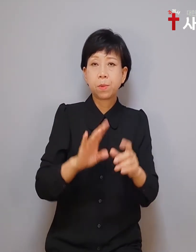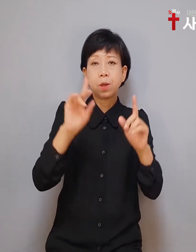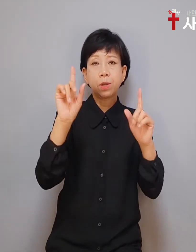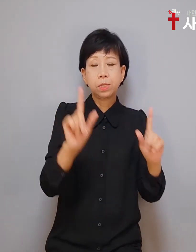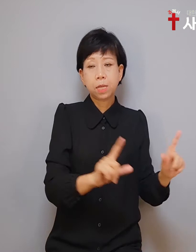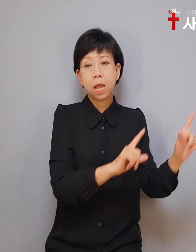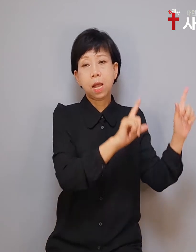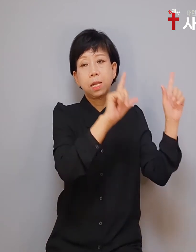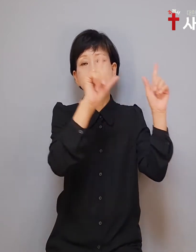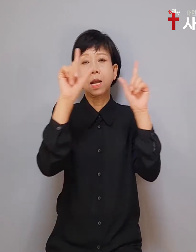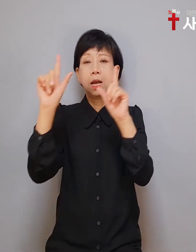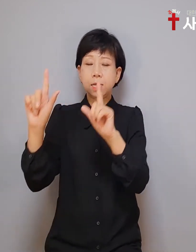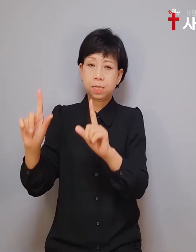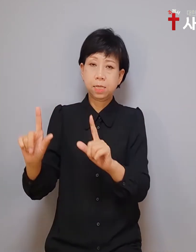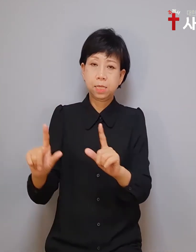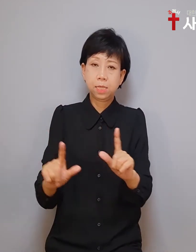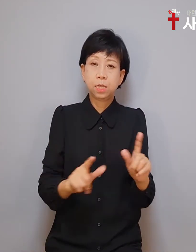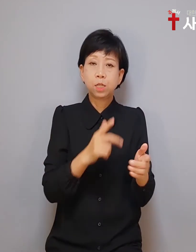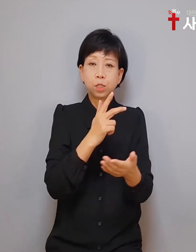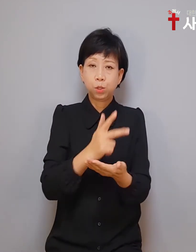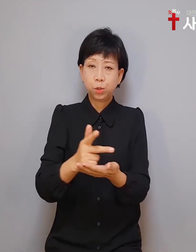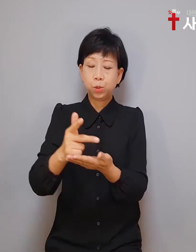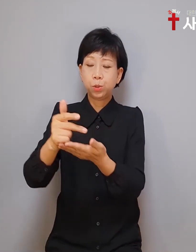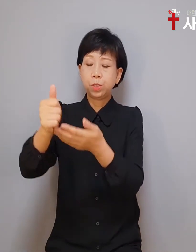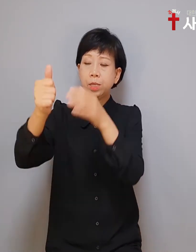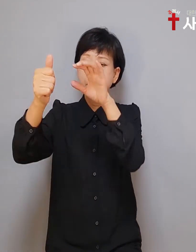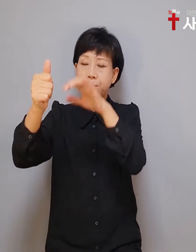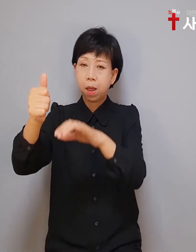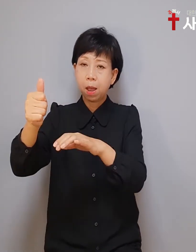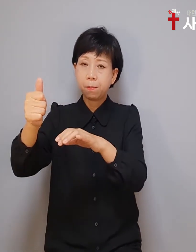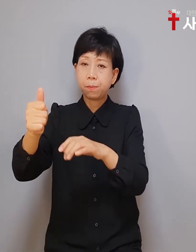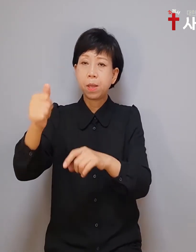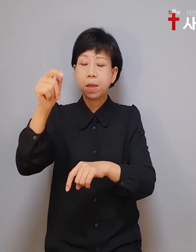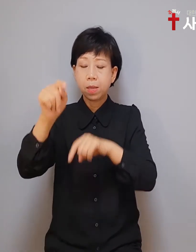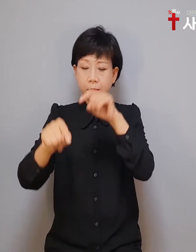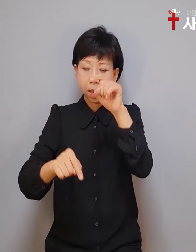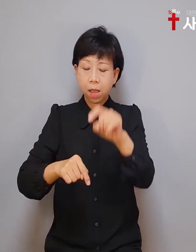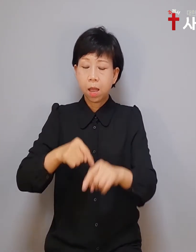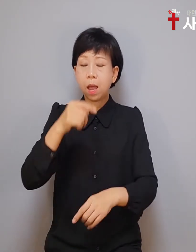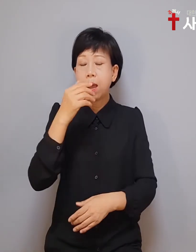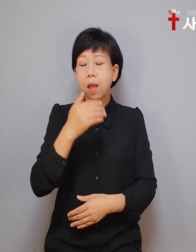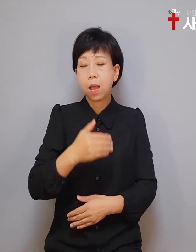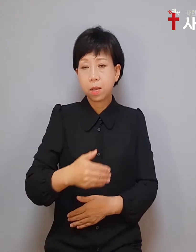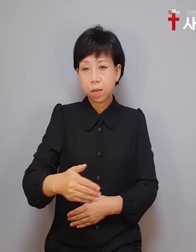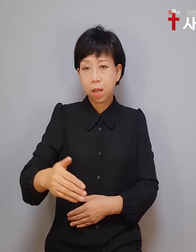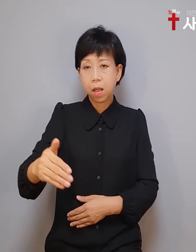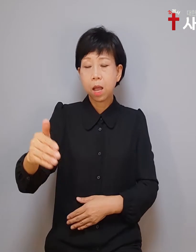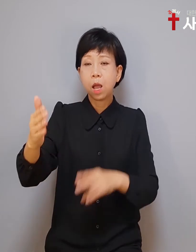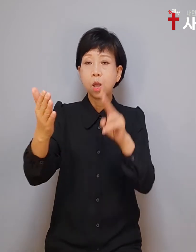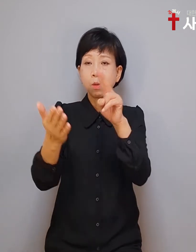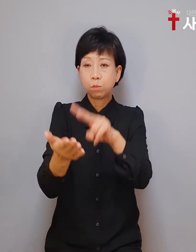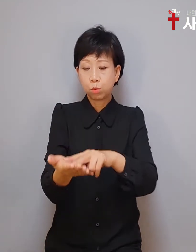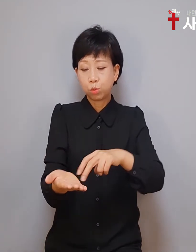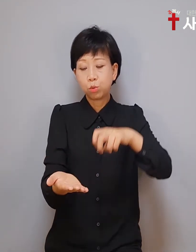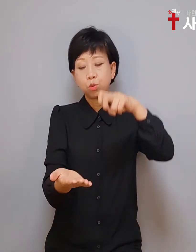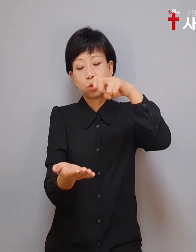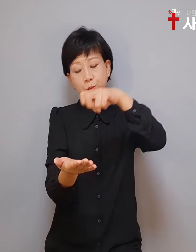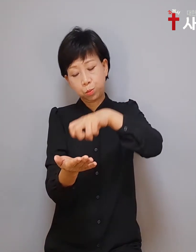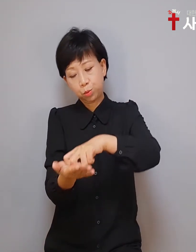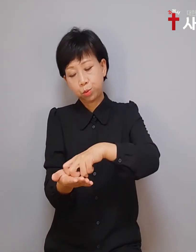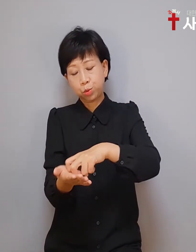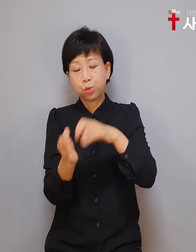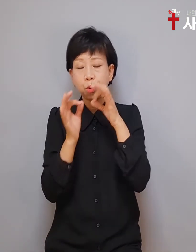승리하며 살아가리. 주님 앞에 나아가